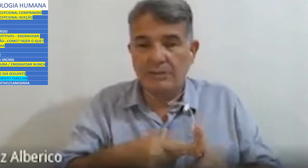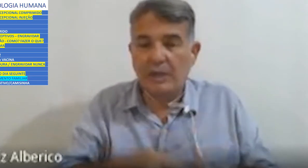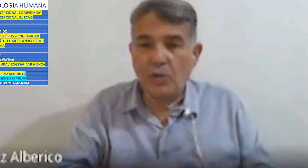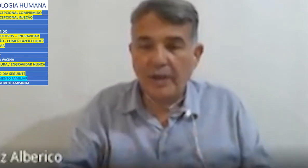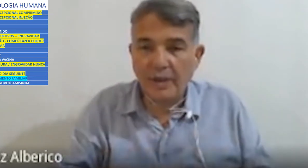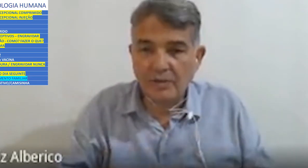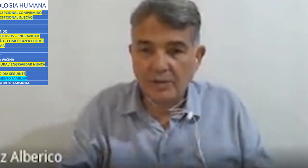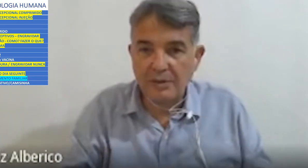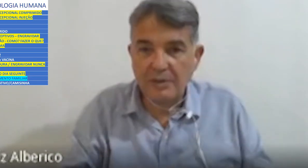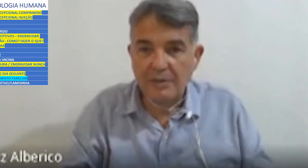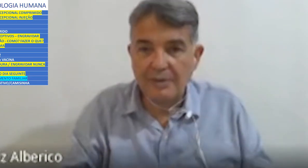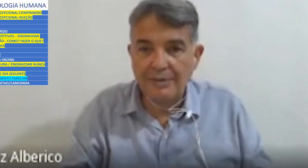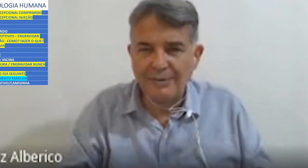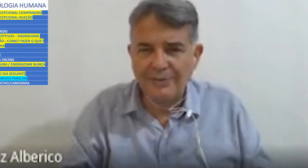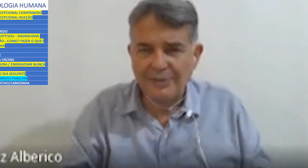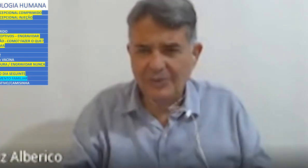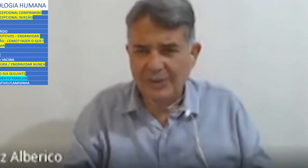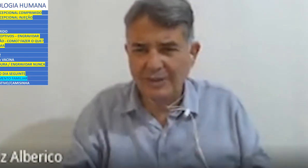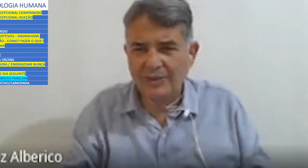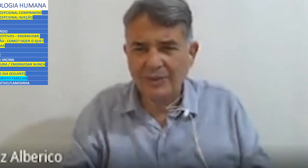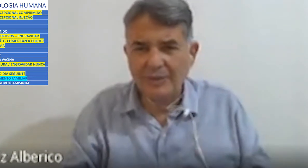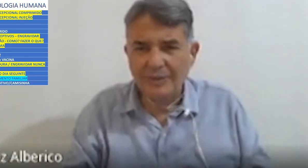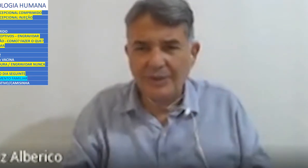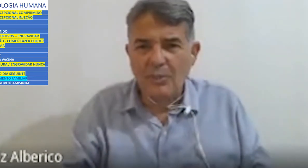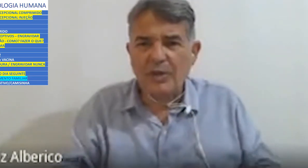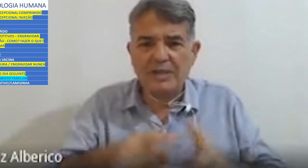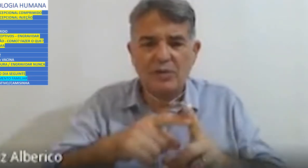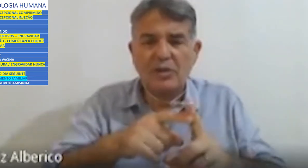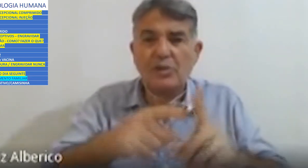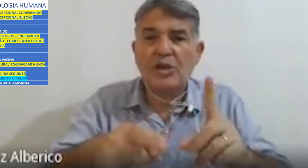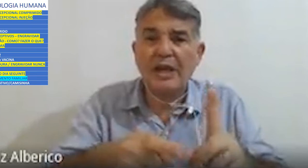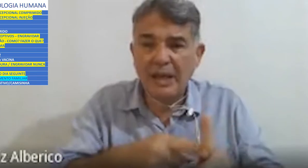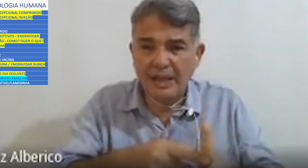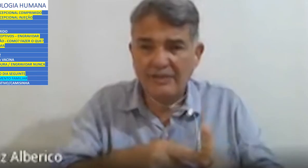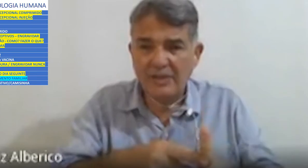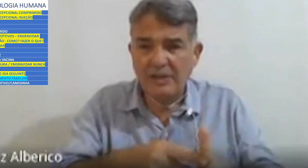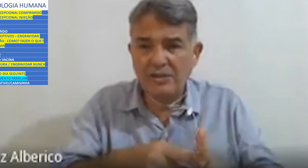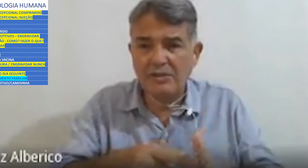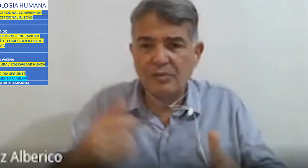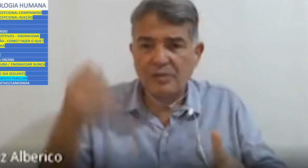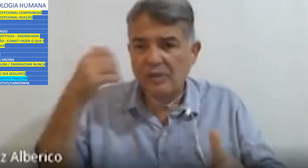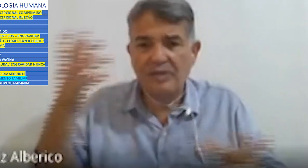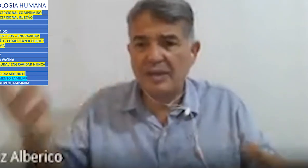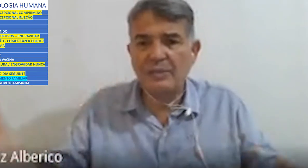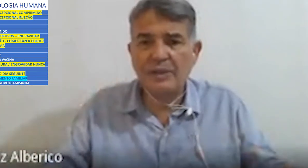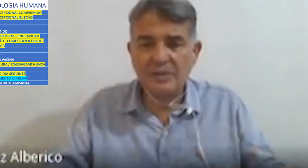Está incoerente. Vocês estão me entendendo? Porque se eu digo já é gravidez, o sinal de evitar está perdendo